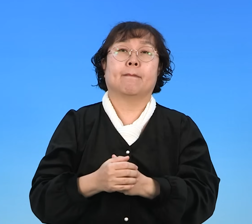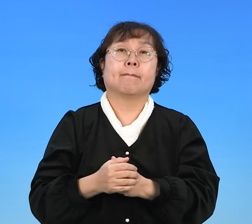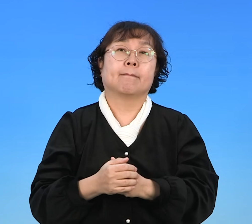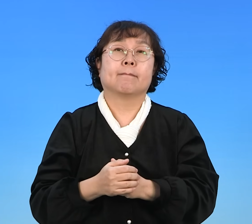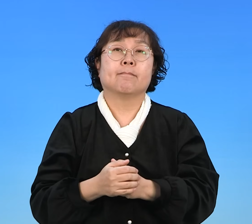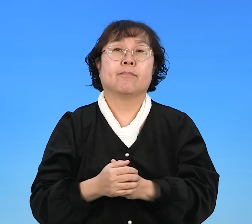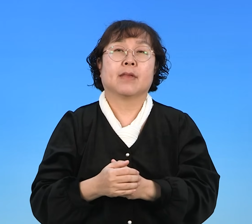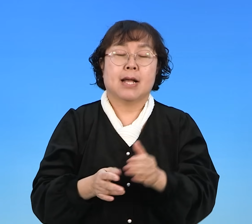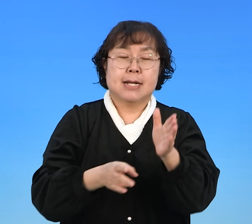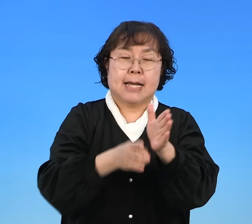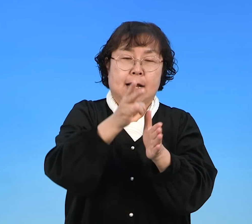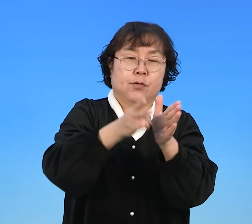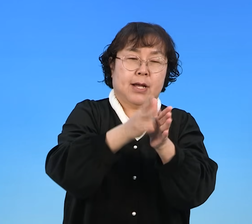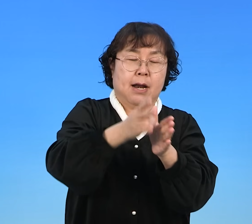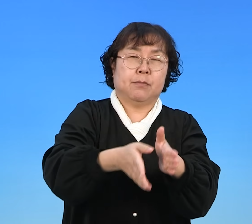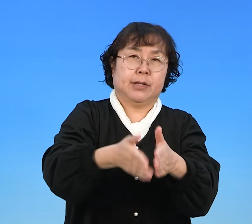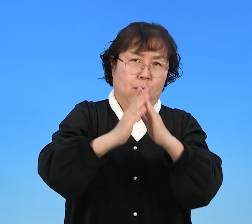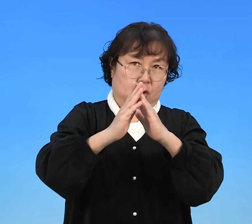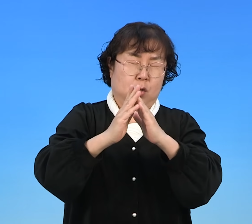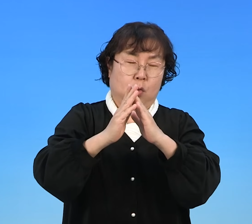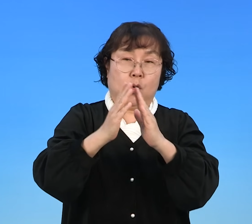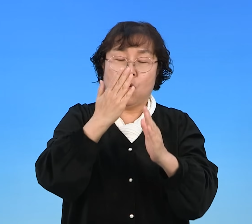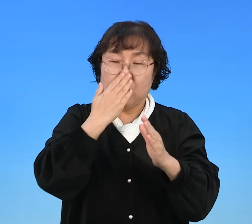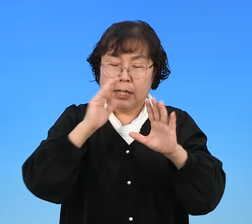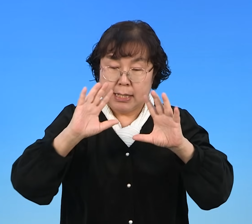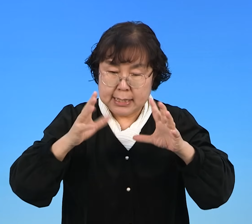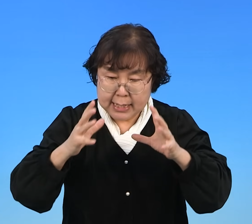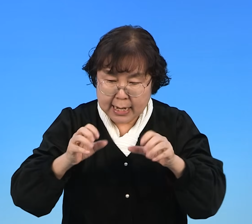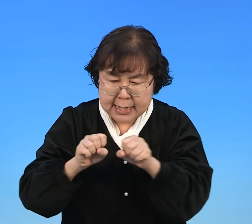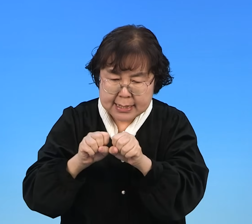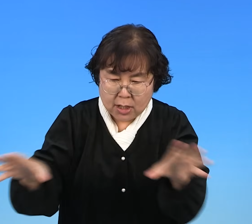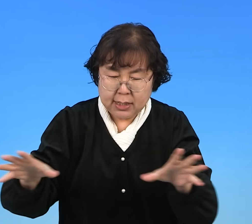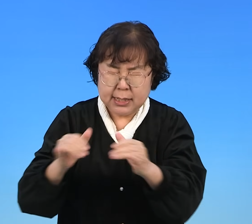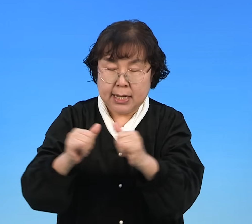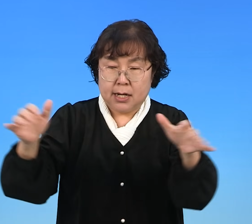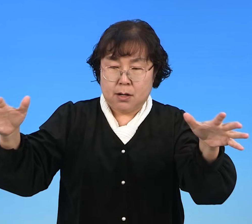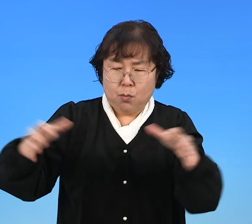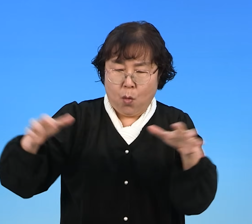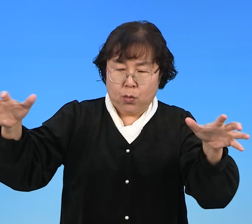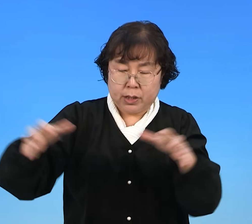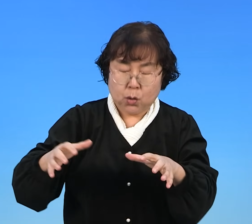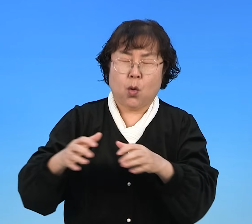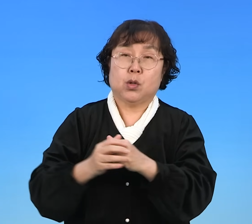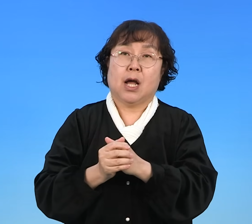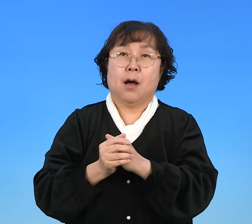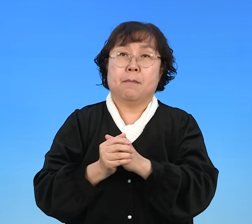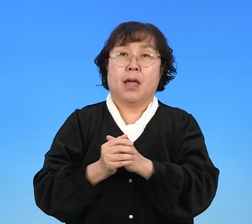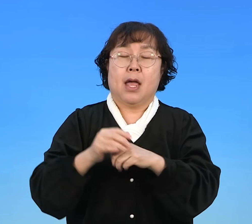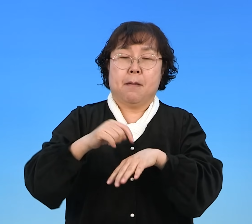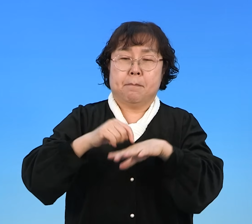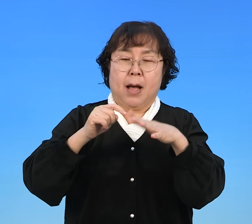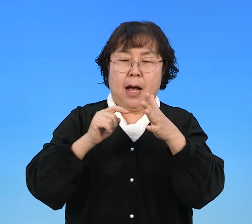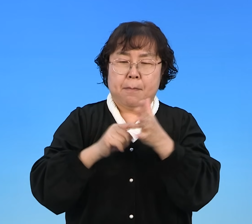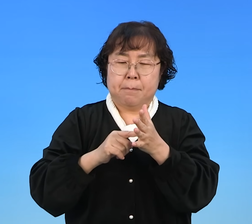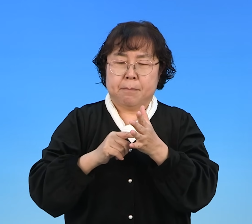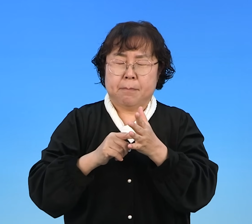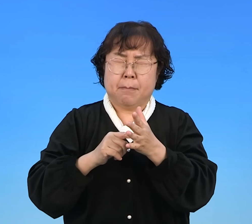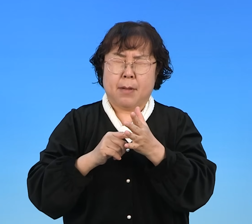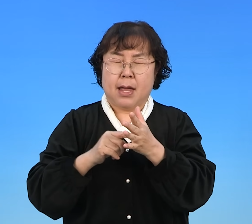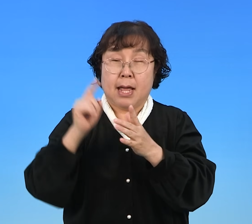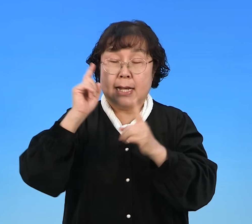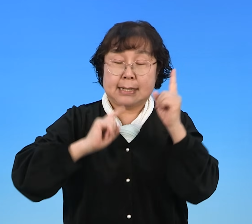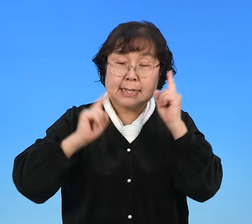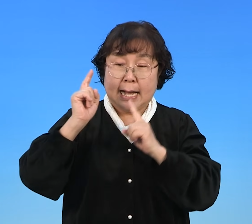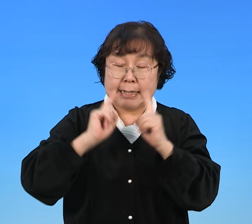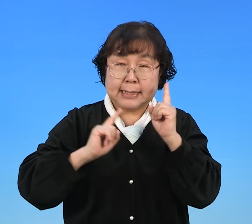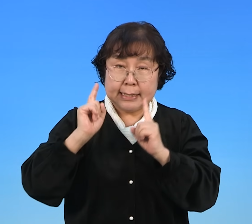나옵니다. 여호와께서 예루살렘을 세우시며 이스라엘의 흩어진 자들을 모으시며 상실한 자들을 고치시며